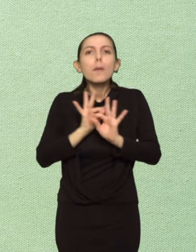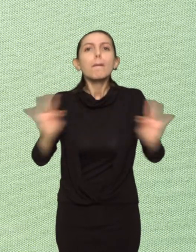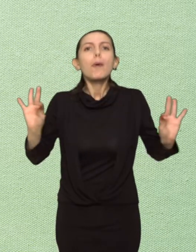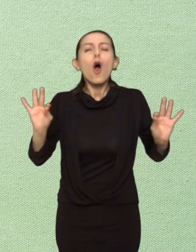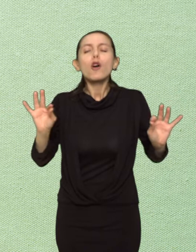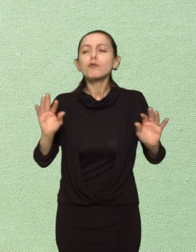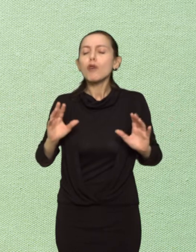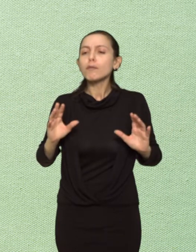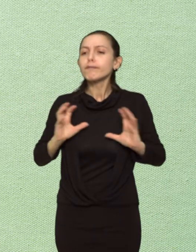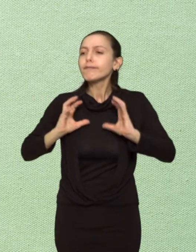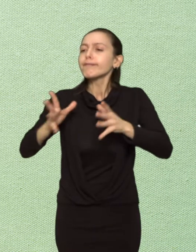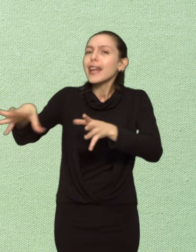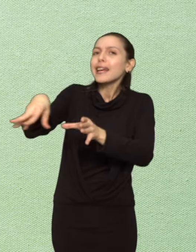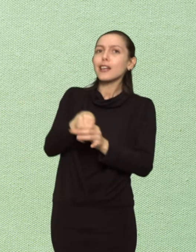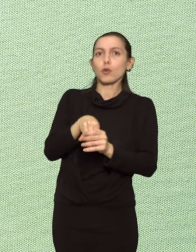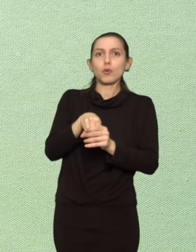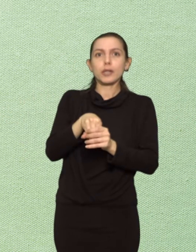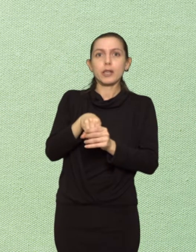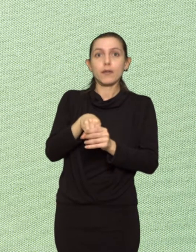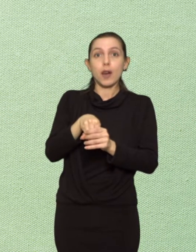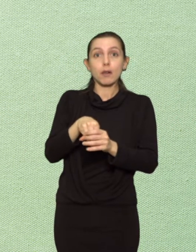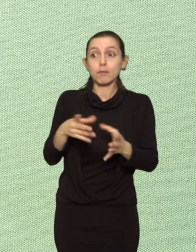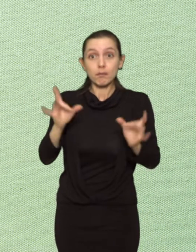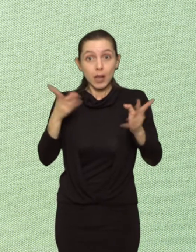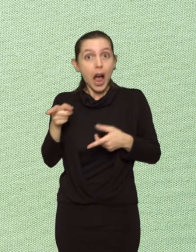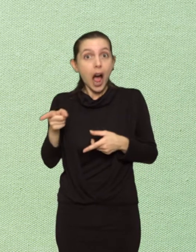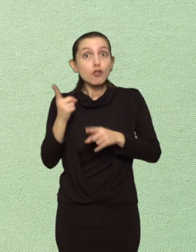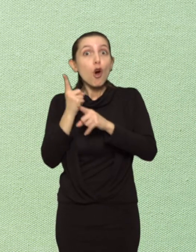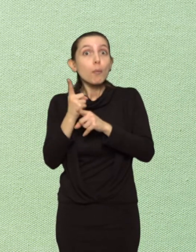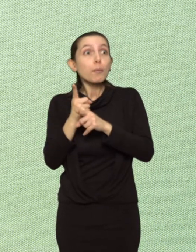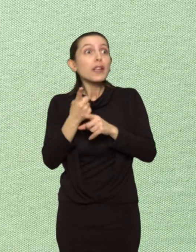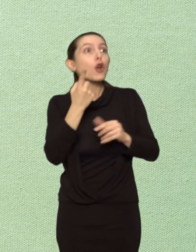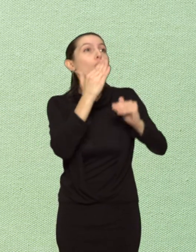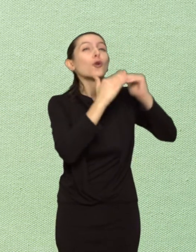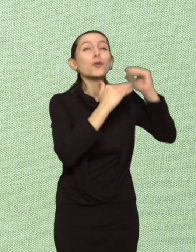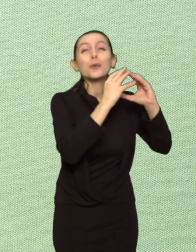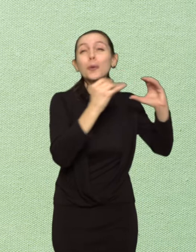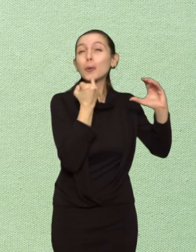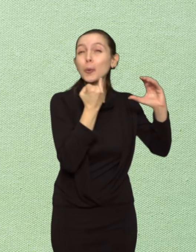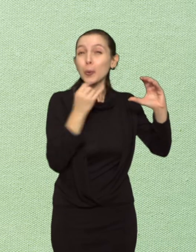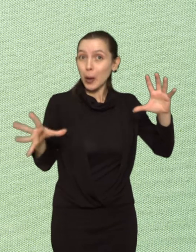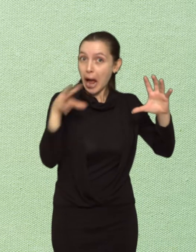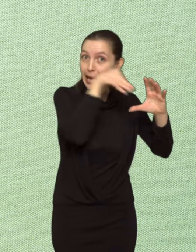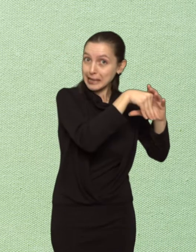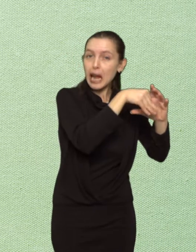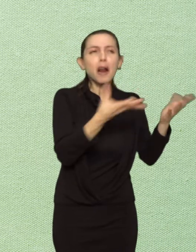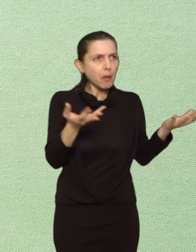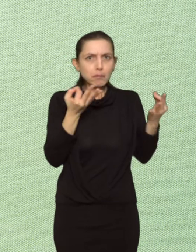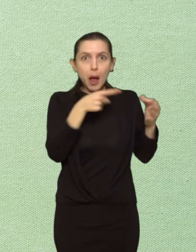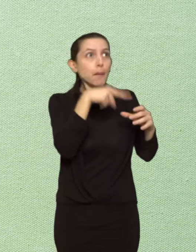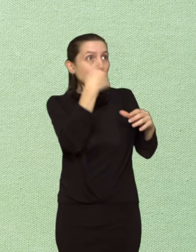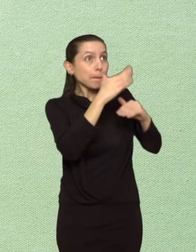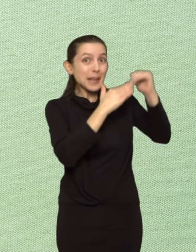inclusiva. Se c'è bisogno di essere inserite in una piccola struttura, allora quella piccola struttura deve